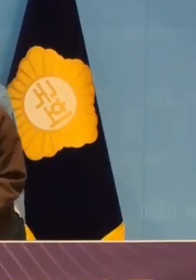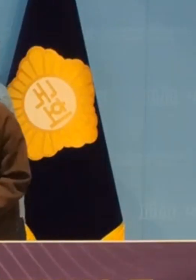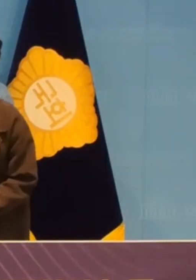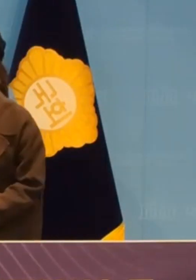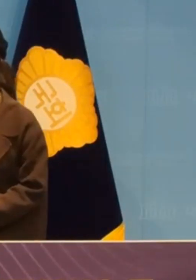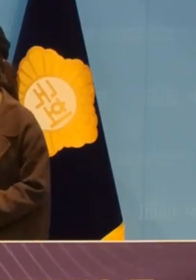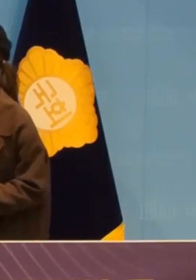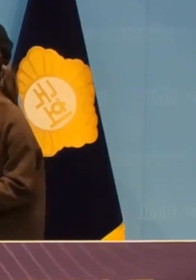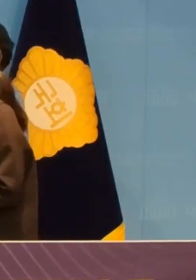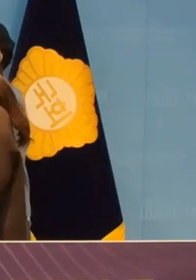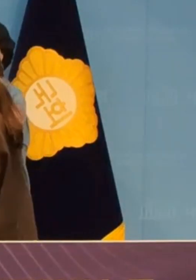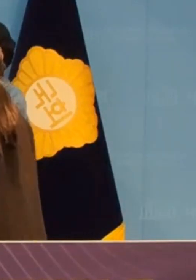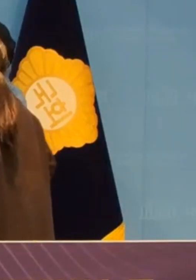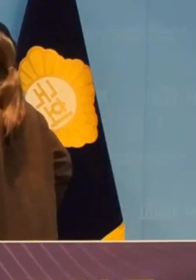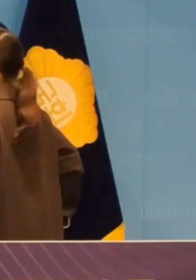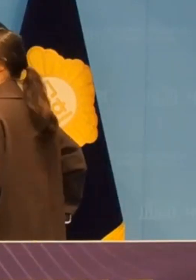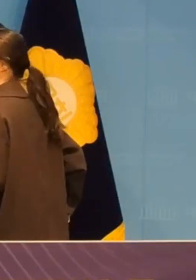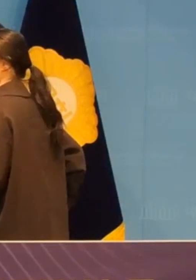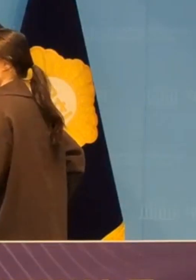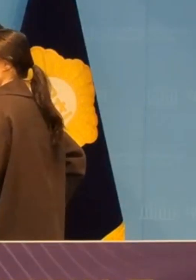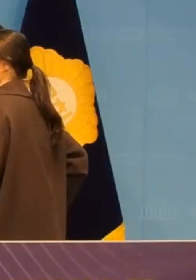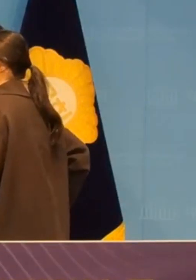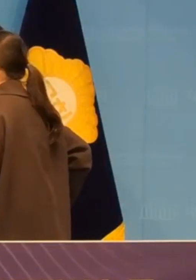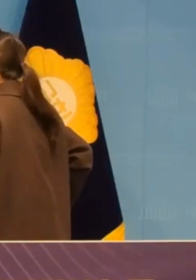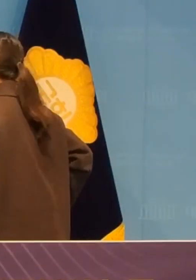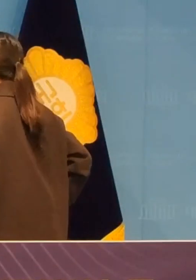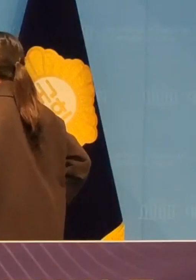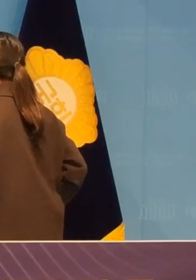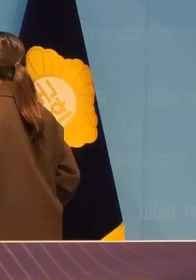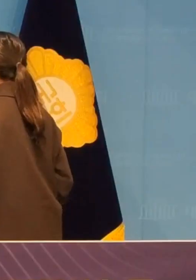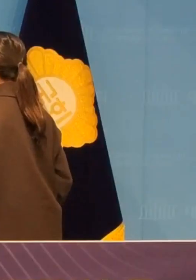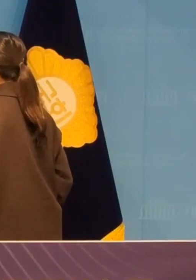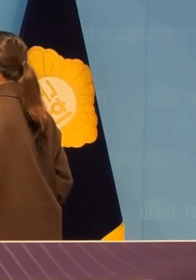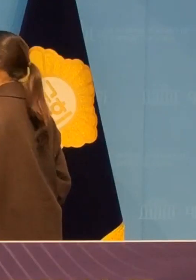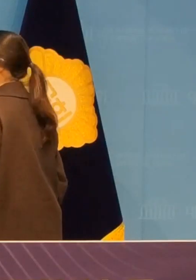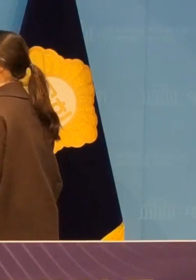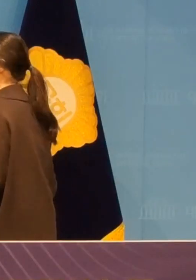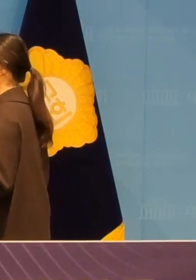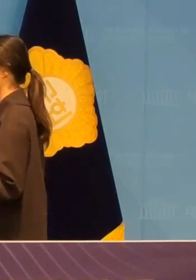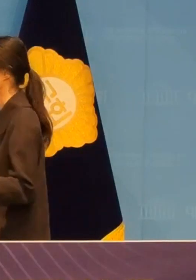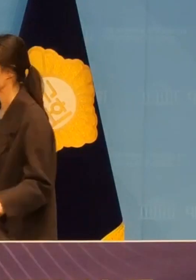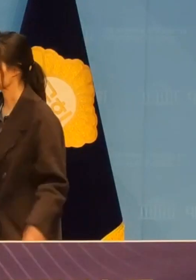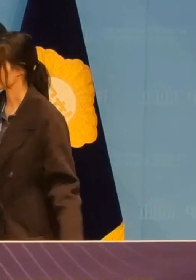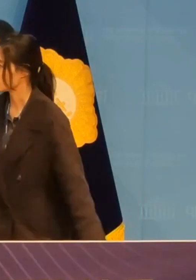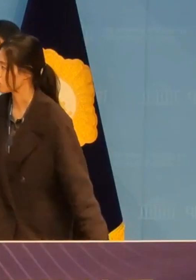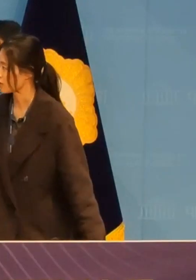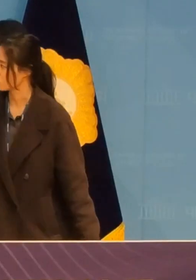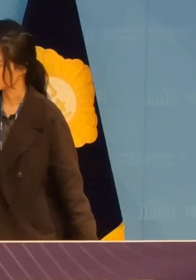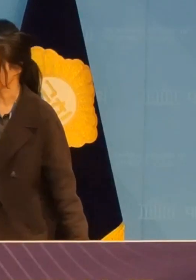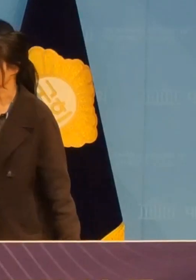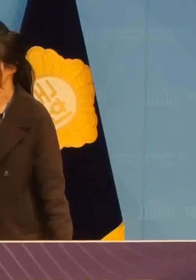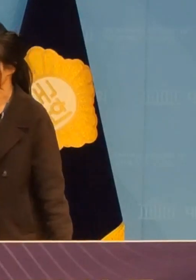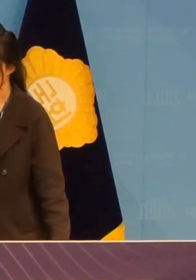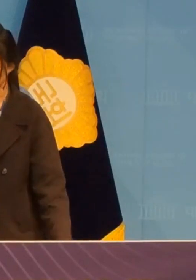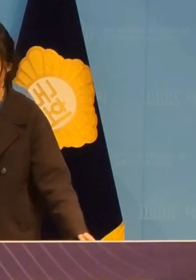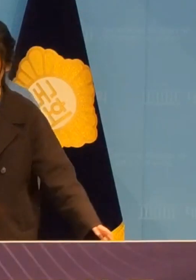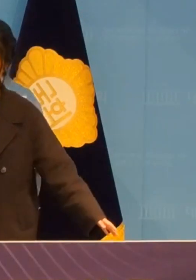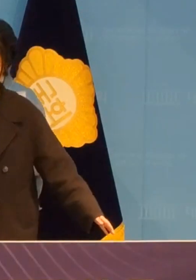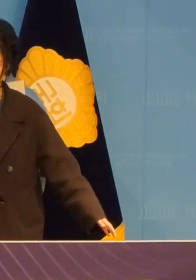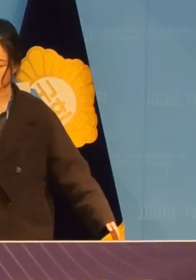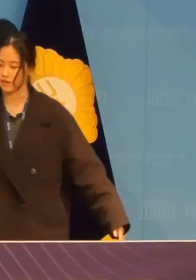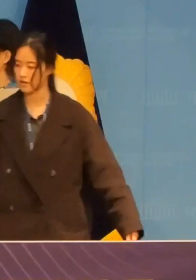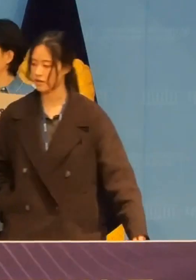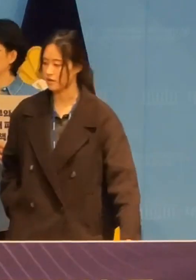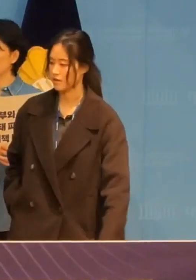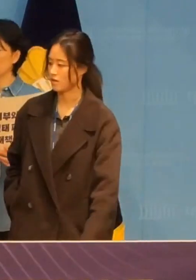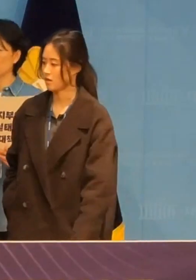네, 탄산 있습니다. 일단 다른 분들 좀 사시고 그렇게 생각합니다. 일단 지금으로서 왼쪽에 아무도 안 계시고 왼쪽으로 빠질까요?